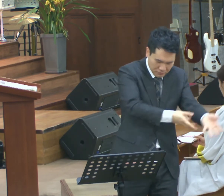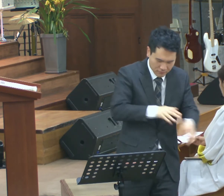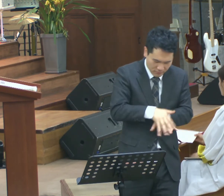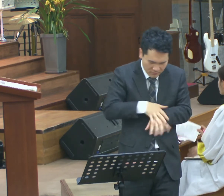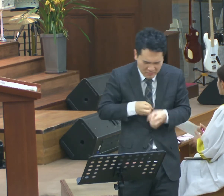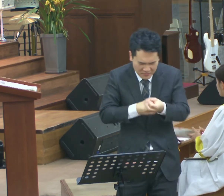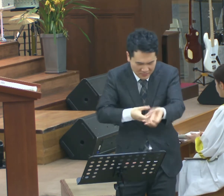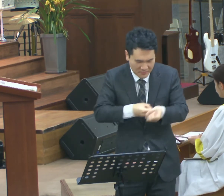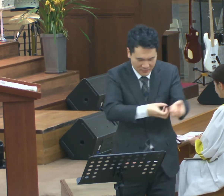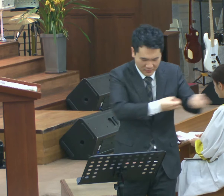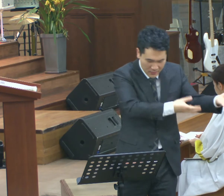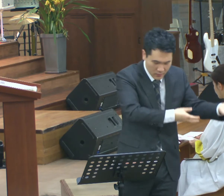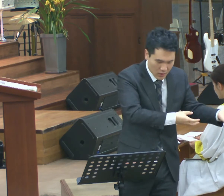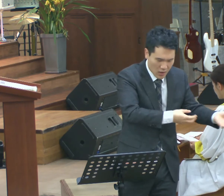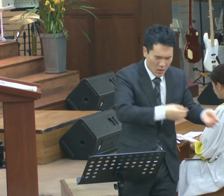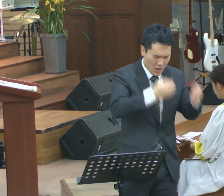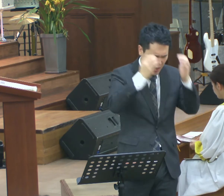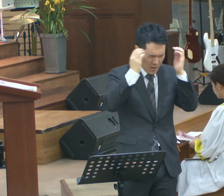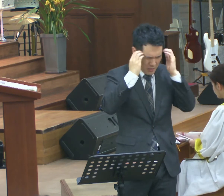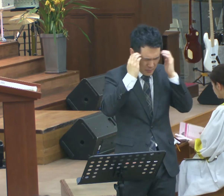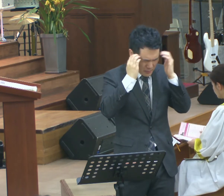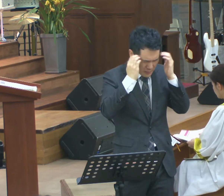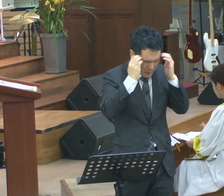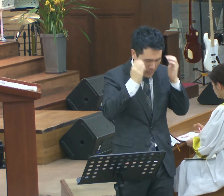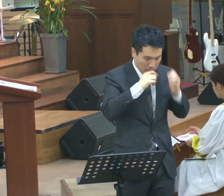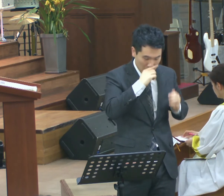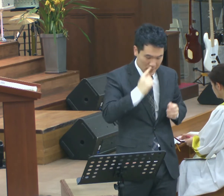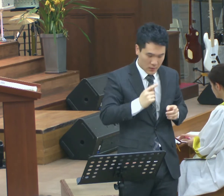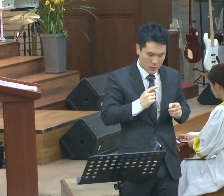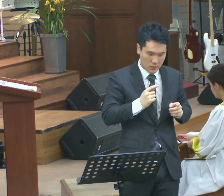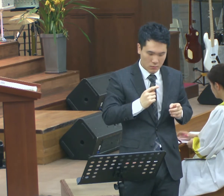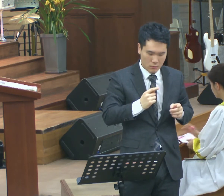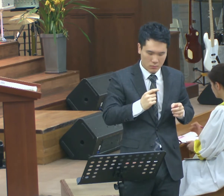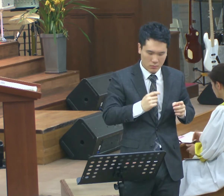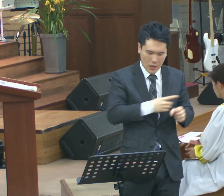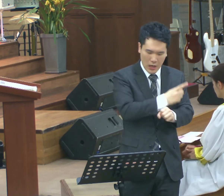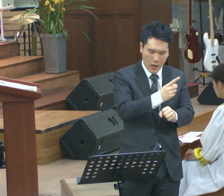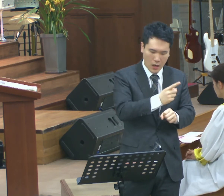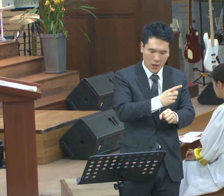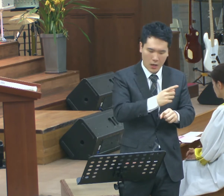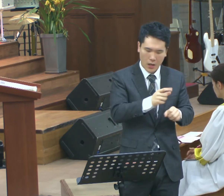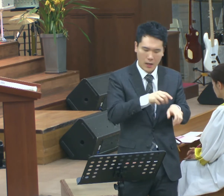거리를 8시간째 못 가고 있어요. 굉장히 힘든 거예요.